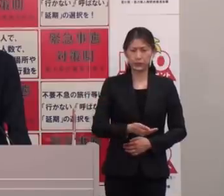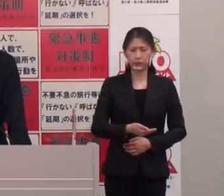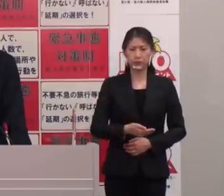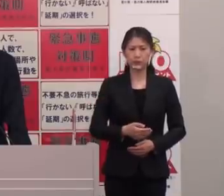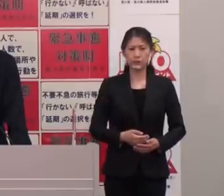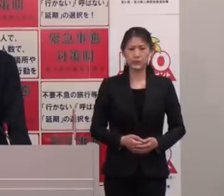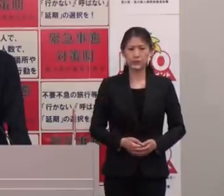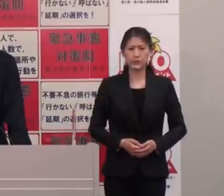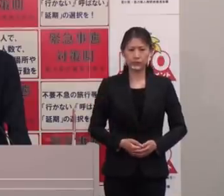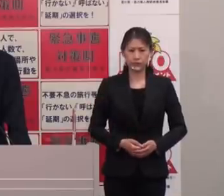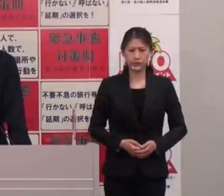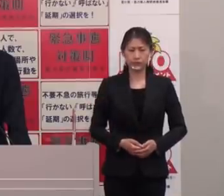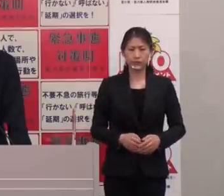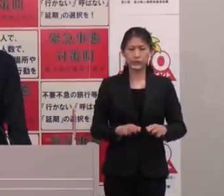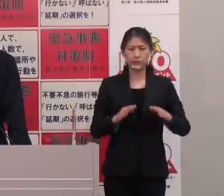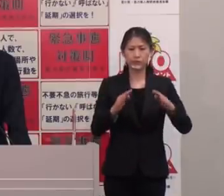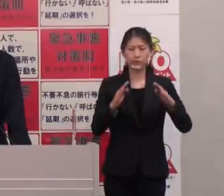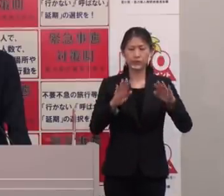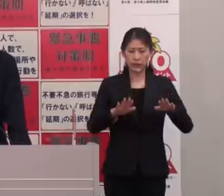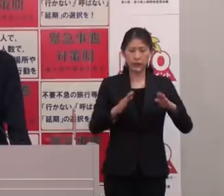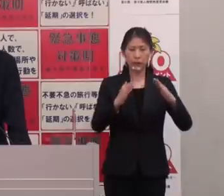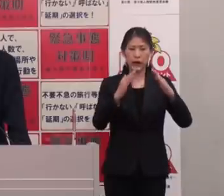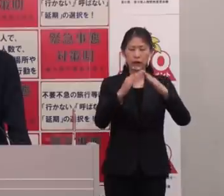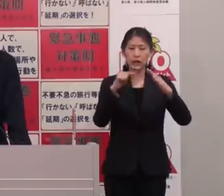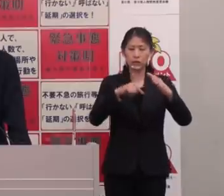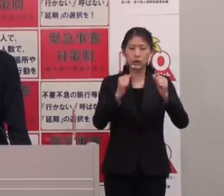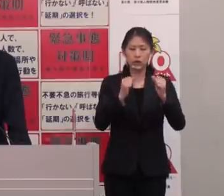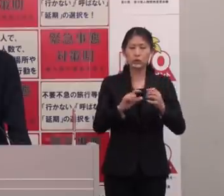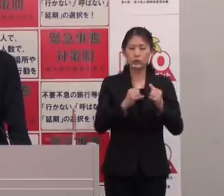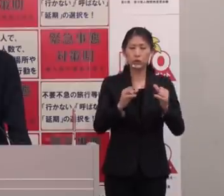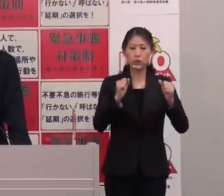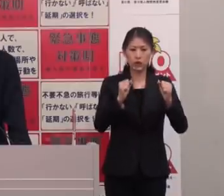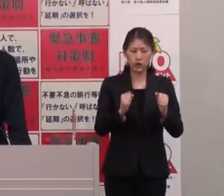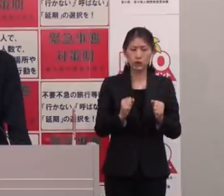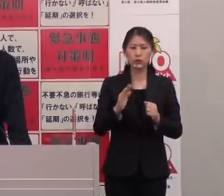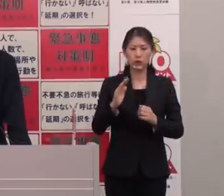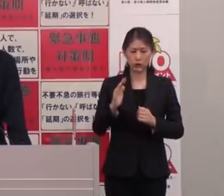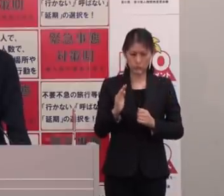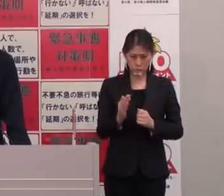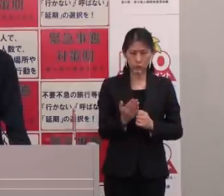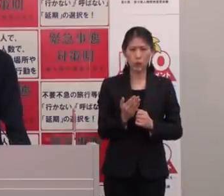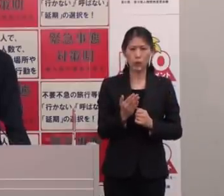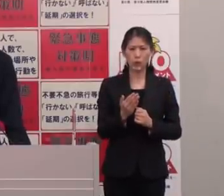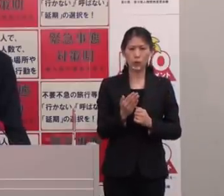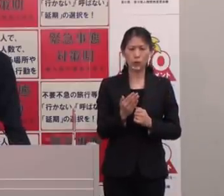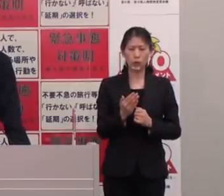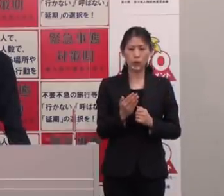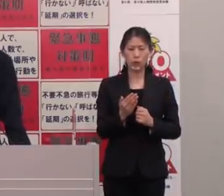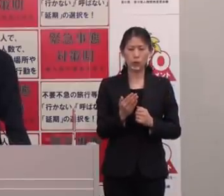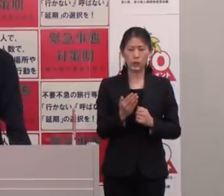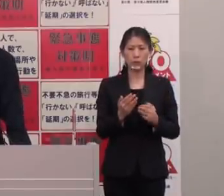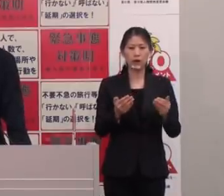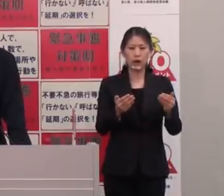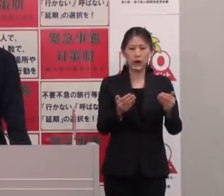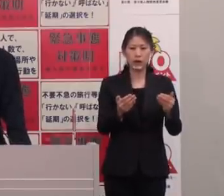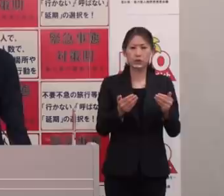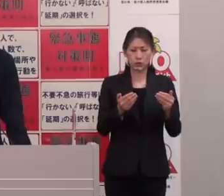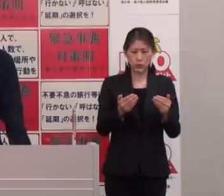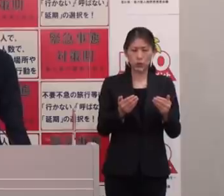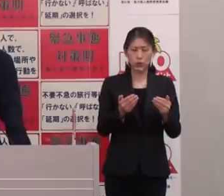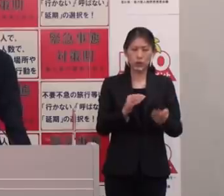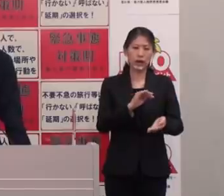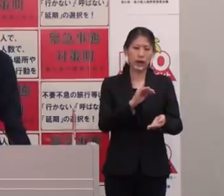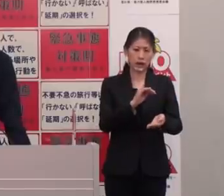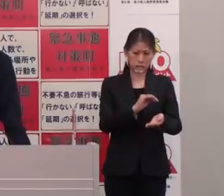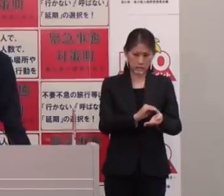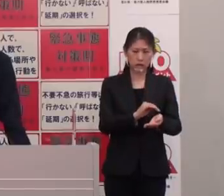また宿泊療養施設で、あとその自宅を待機されている方々も含めて、その必要な医療だったり療養、健康観察